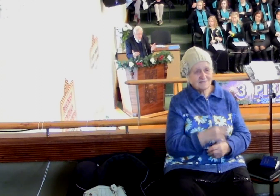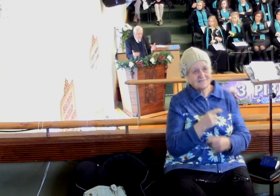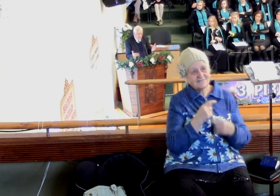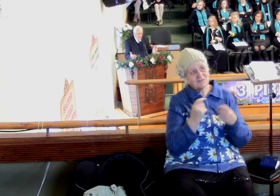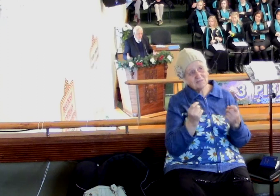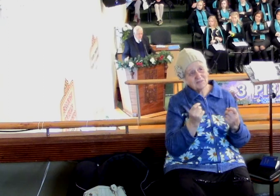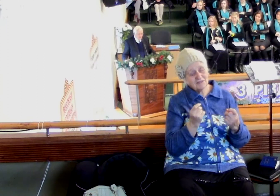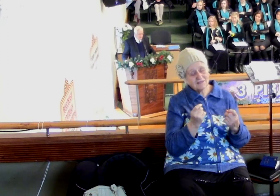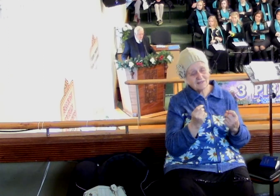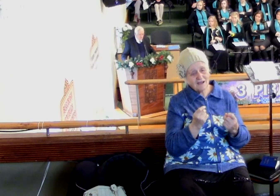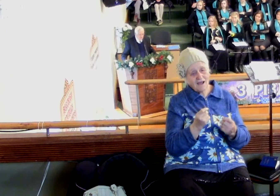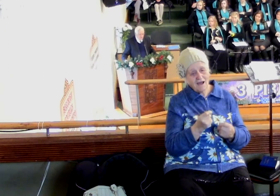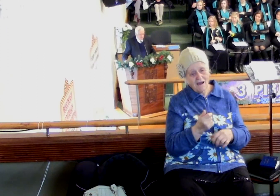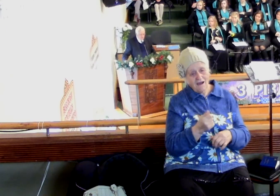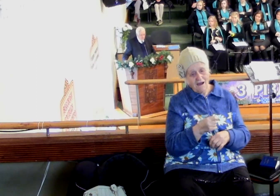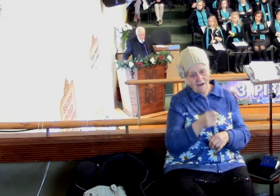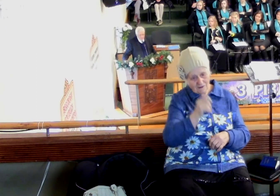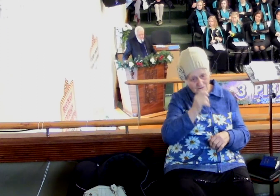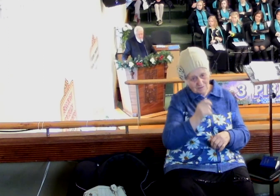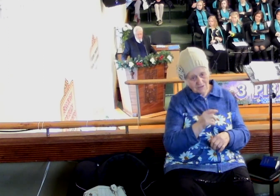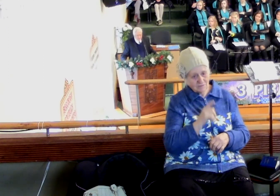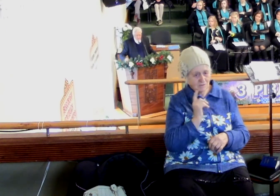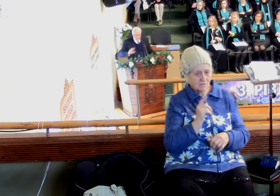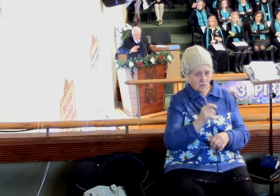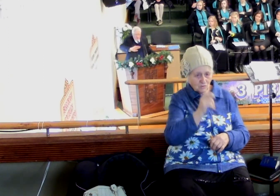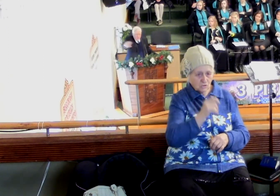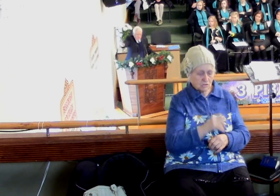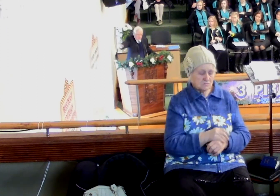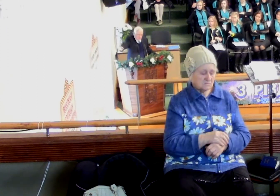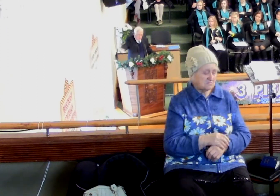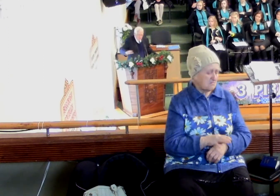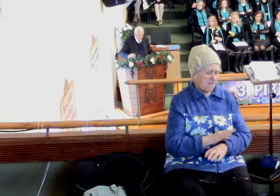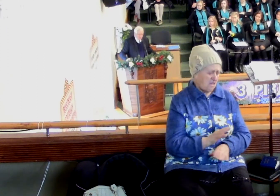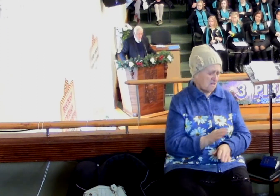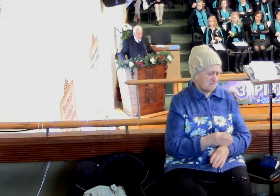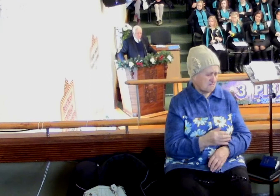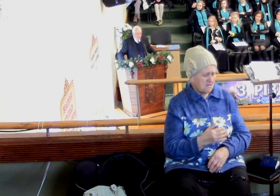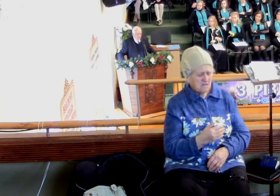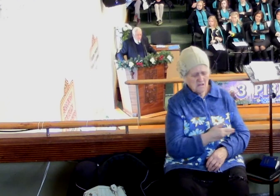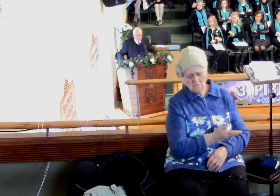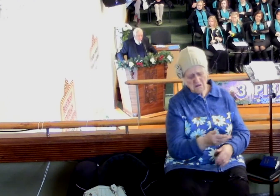улыбнулась, но глава семьи. Молодой мужчина сказал, мы этим не занимаемся.